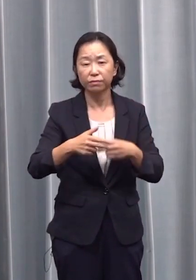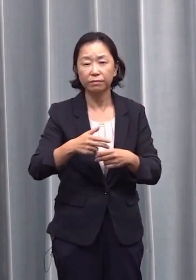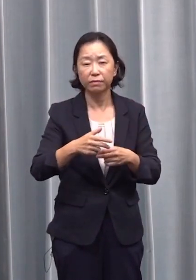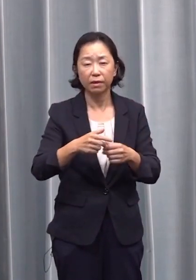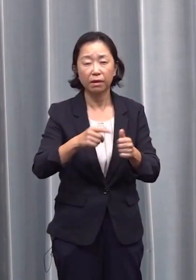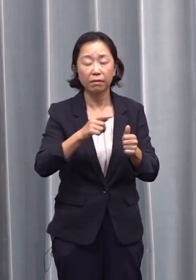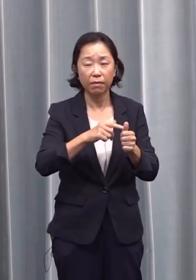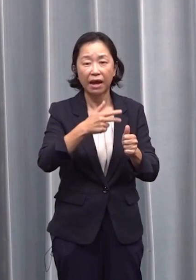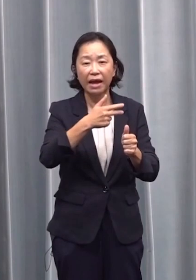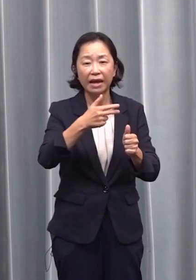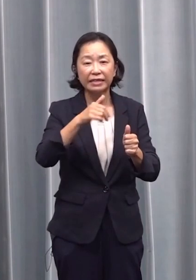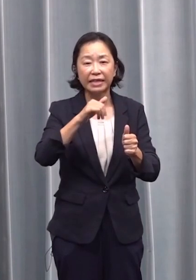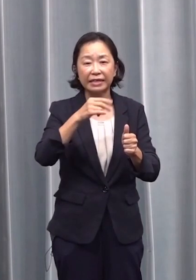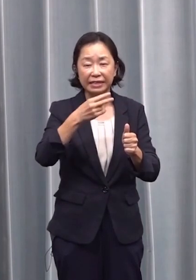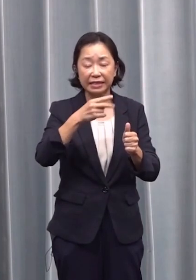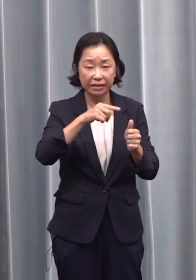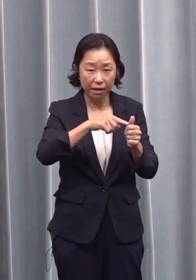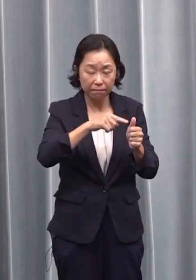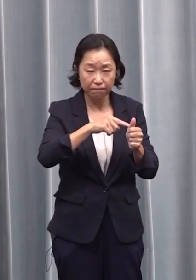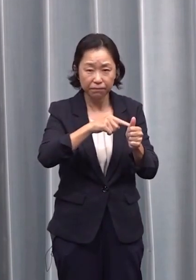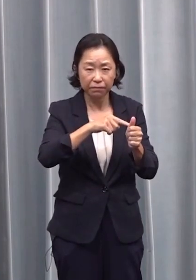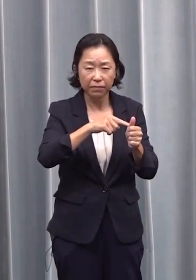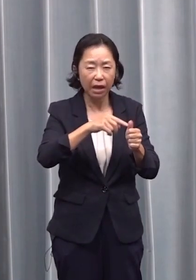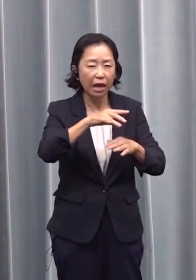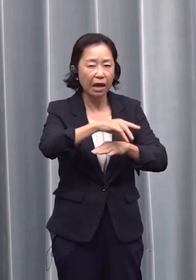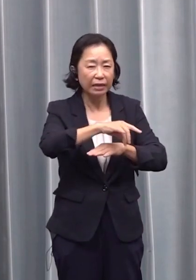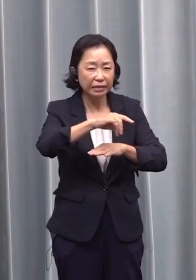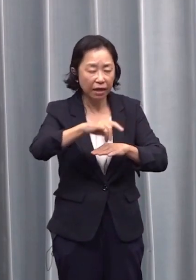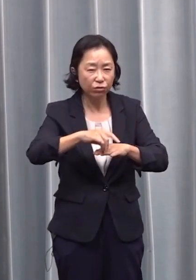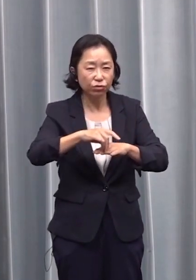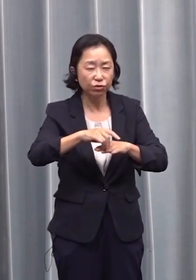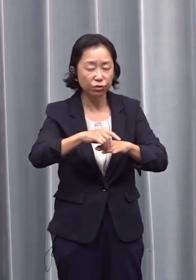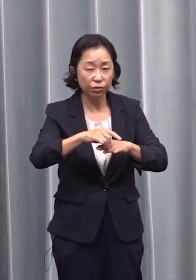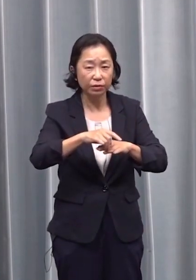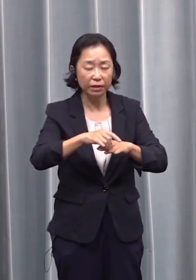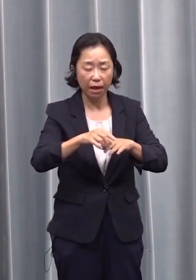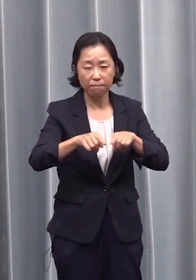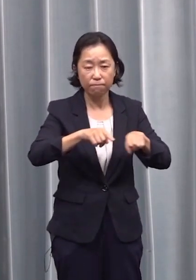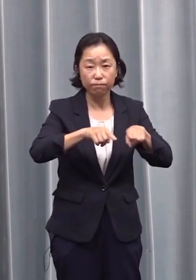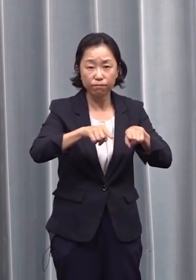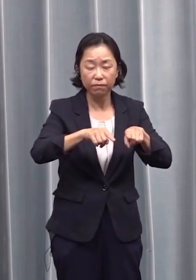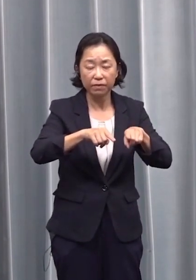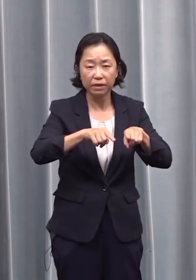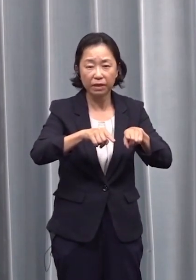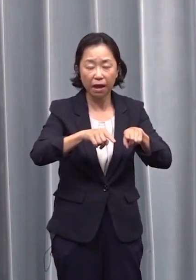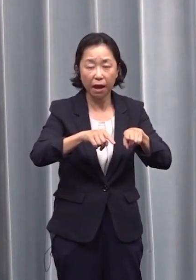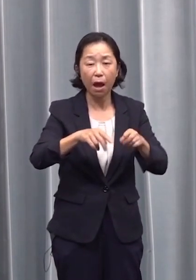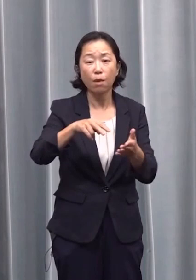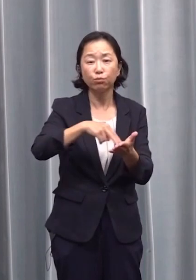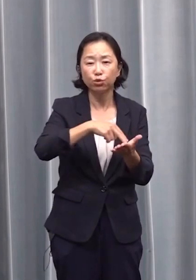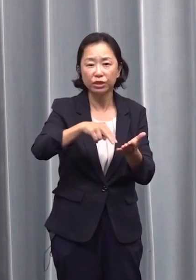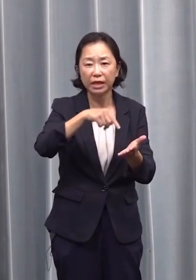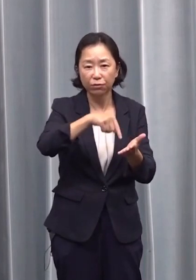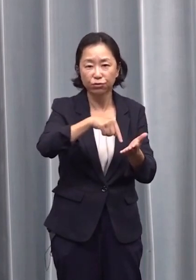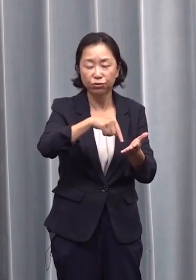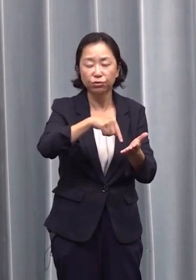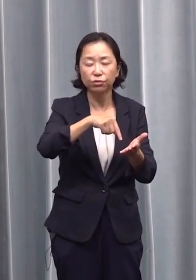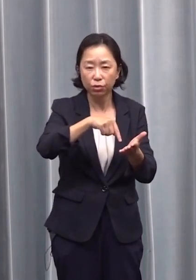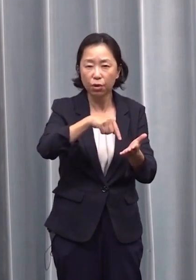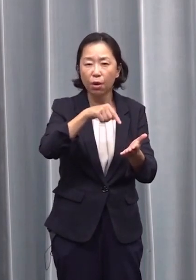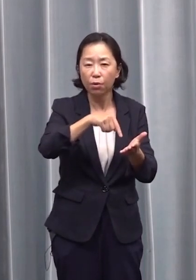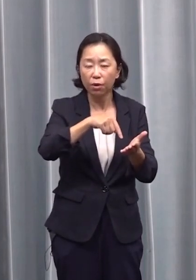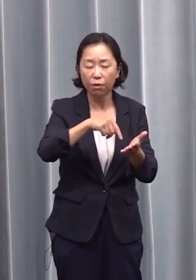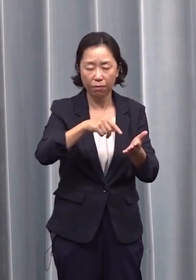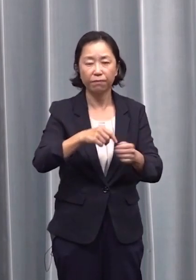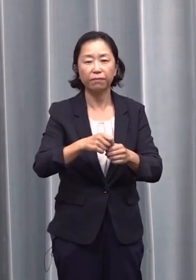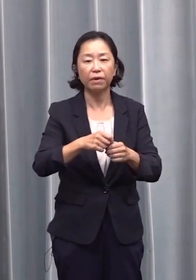害の当事者である彼が企画制作総合演出したミュージカルを映画化した、法務省がこれ全面的にバックアップしてジ